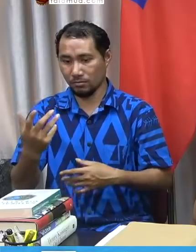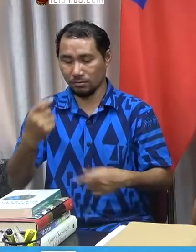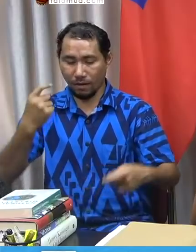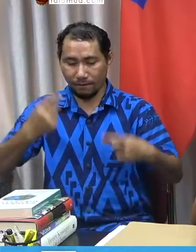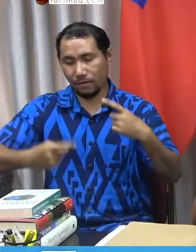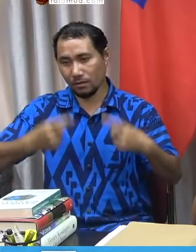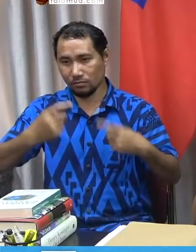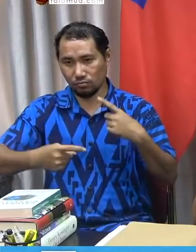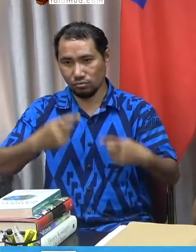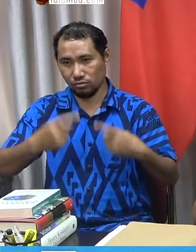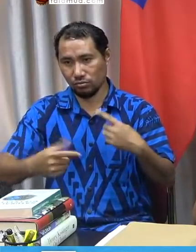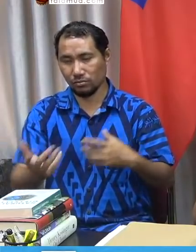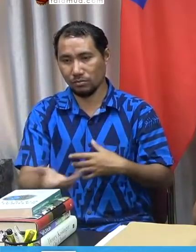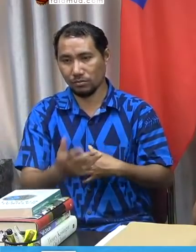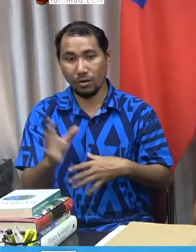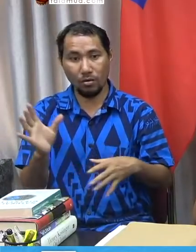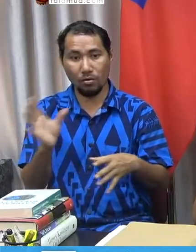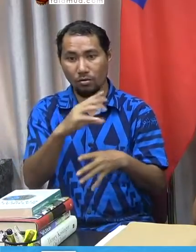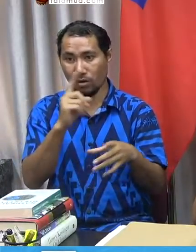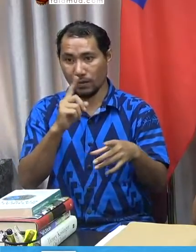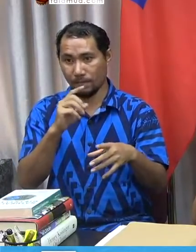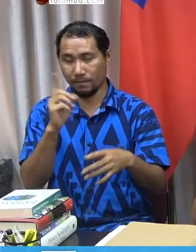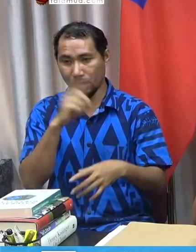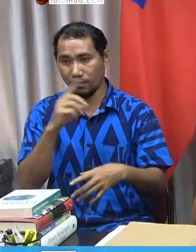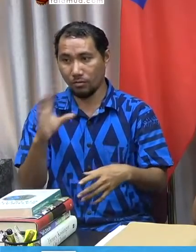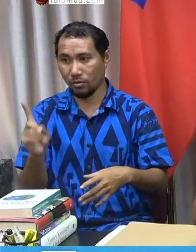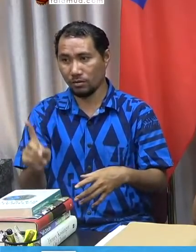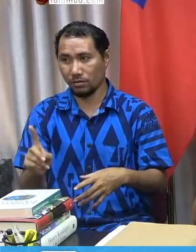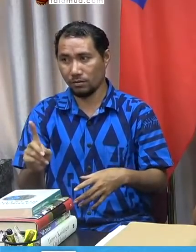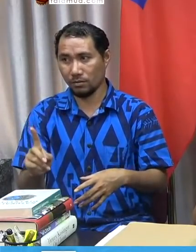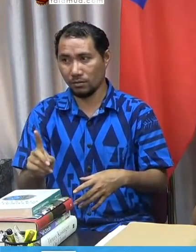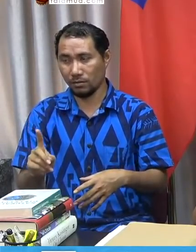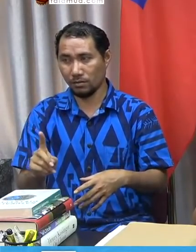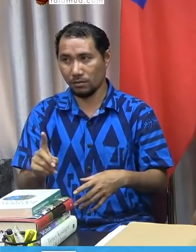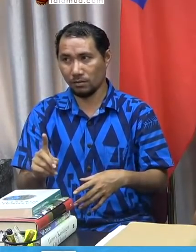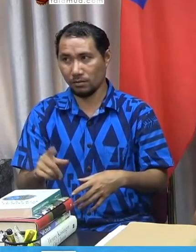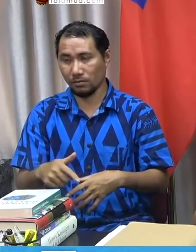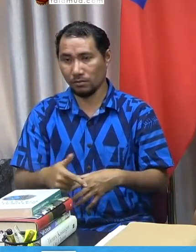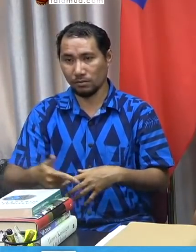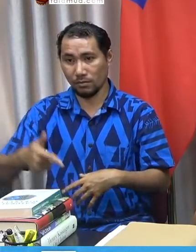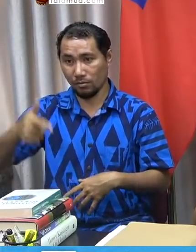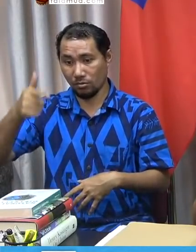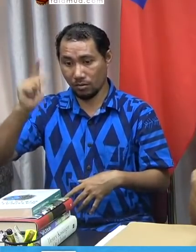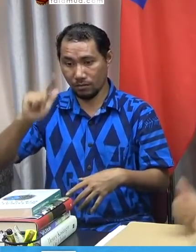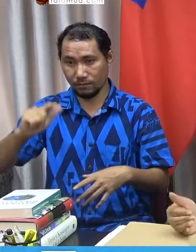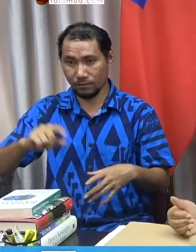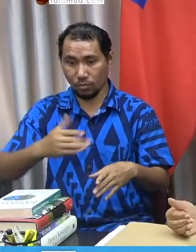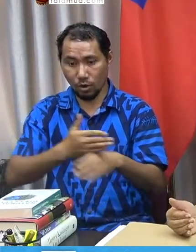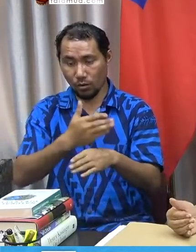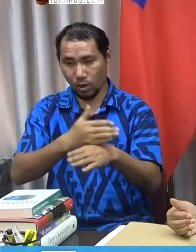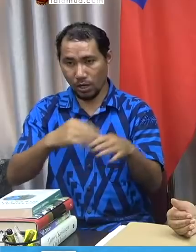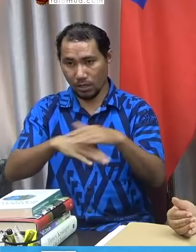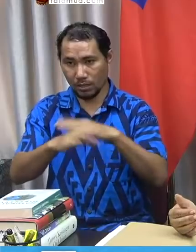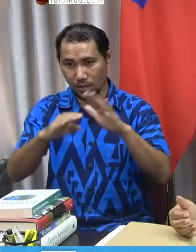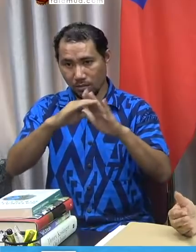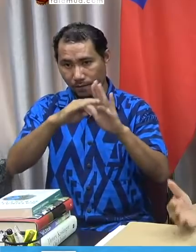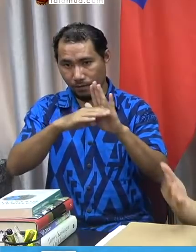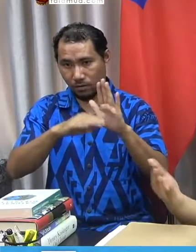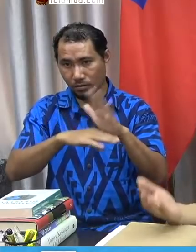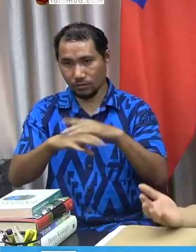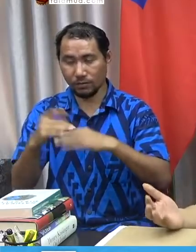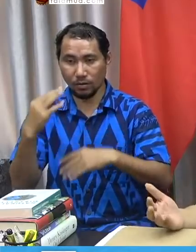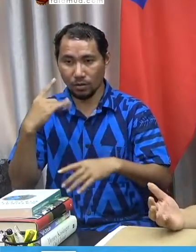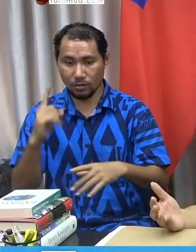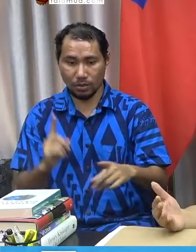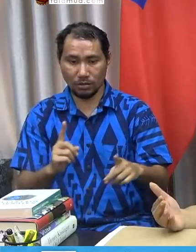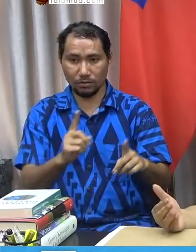O tatou uma o tangata o le malo, o tangata foi le e pū lea whali tūlafonu. A tatou o lola i se lasanga whai mai